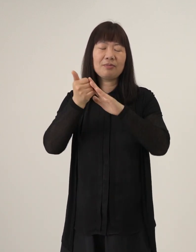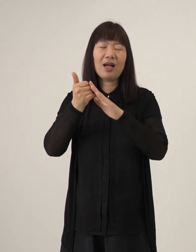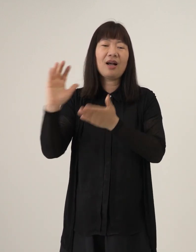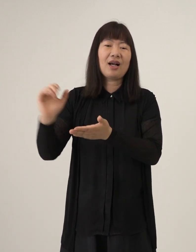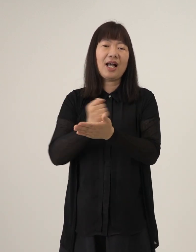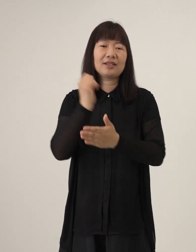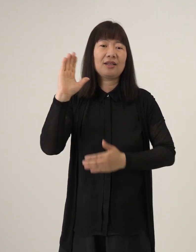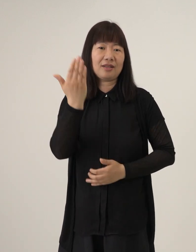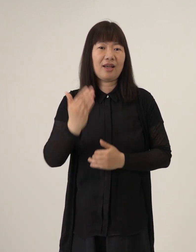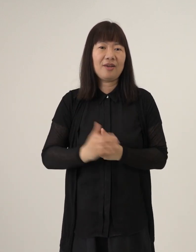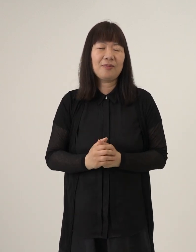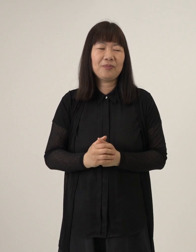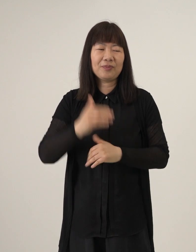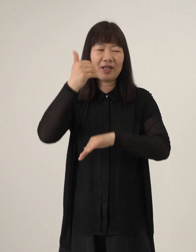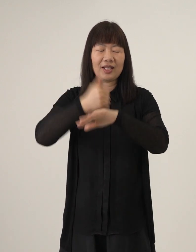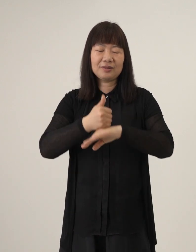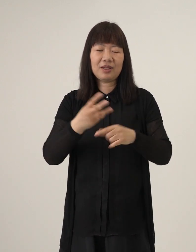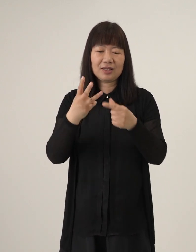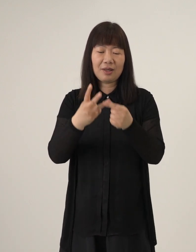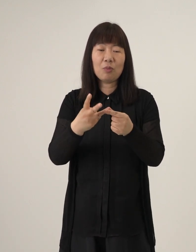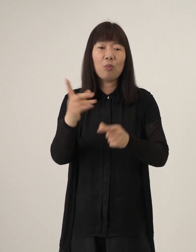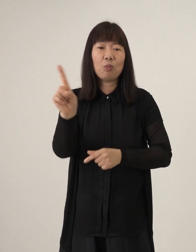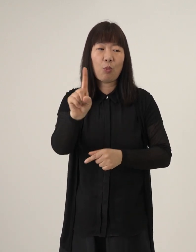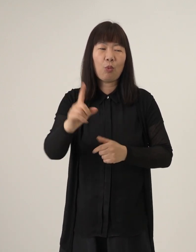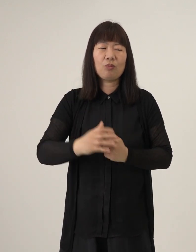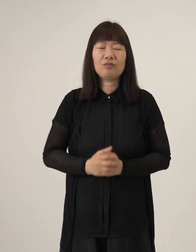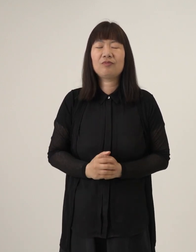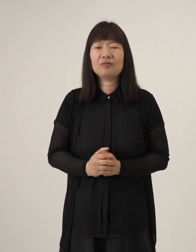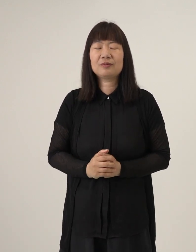겁니다. 마지막 세 번째로,